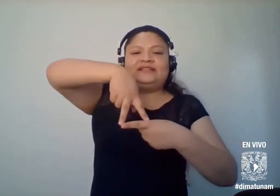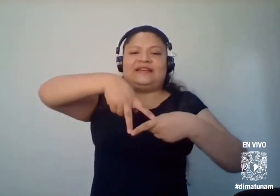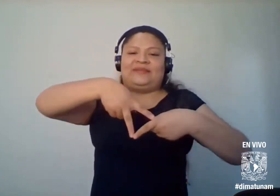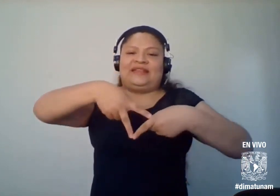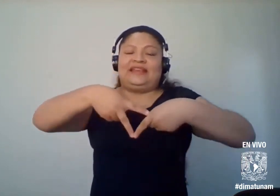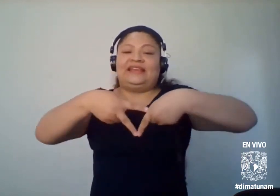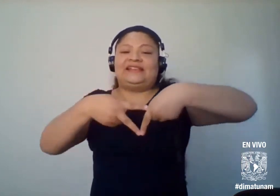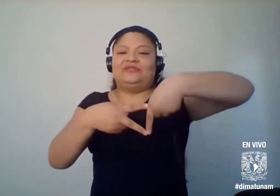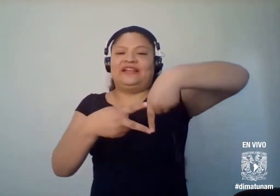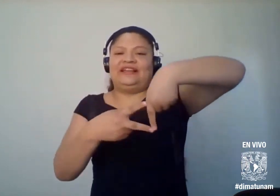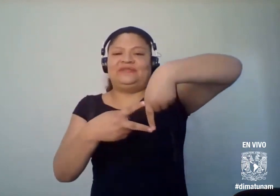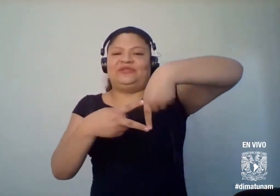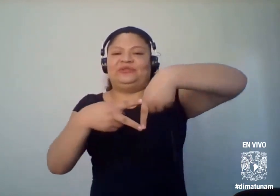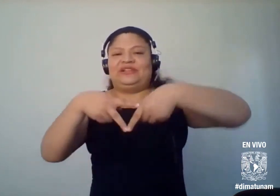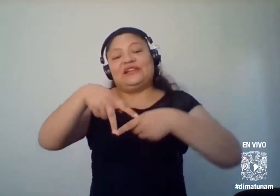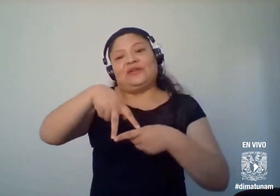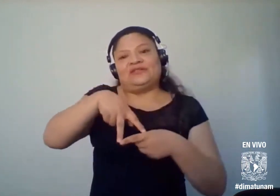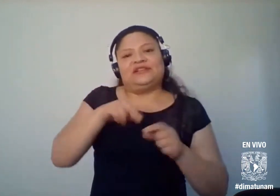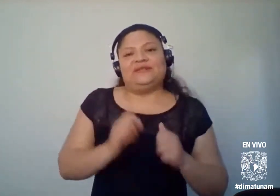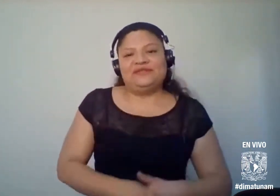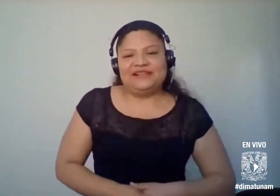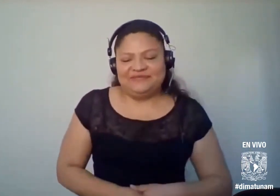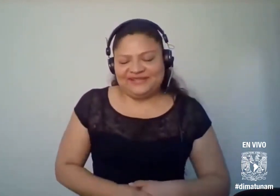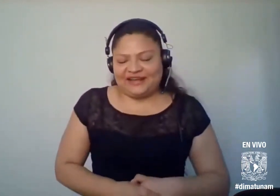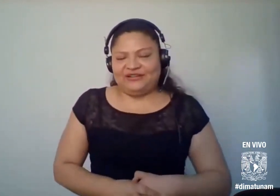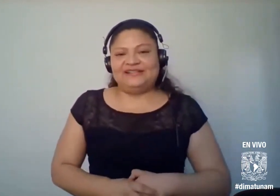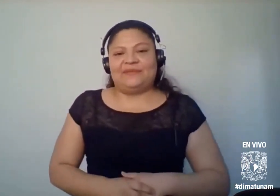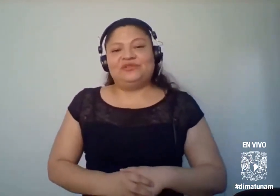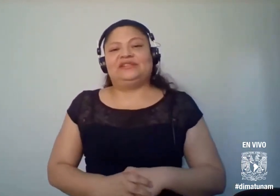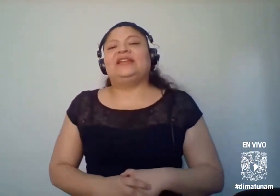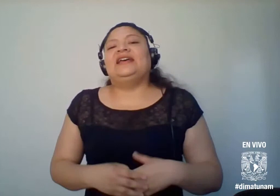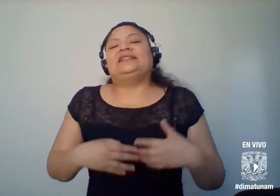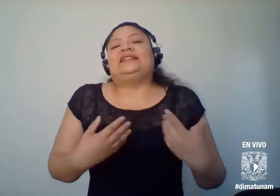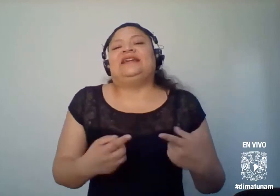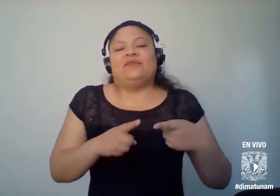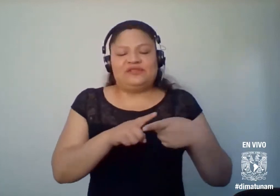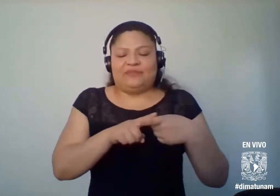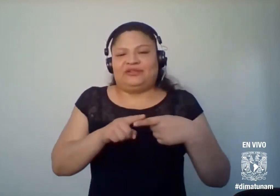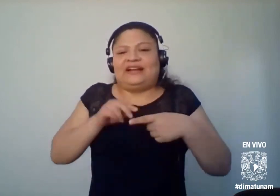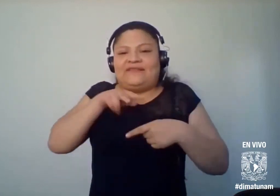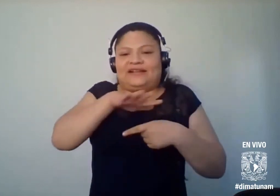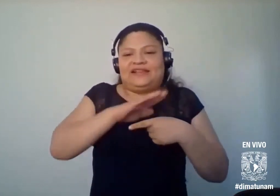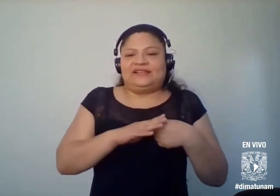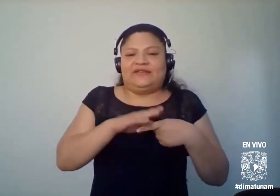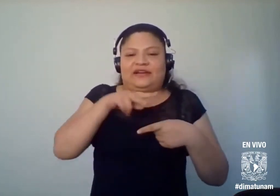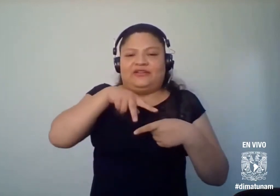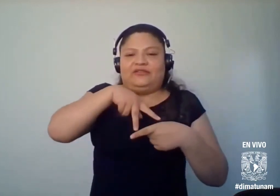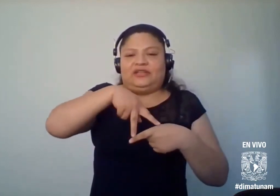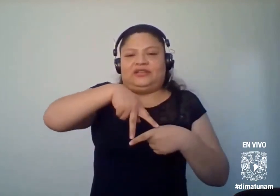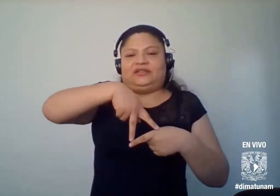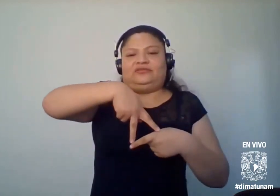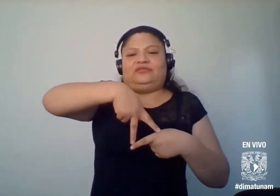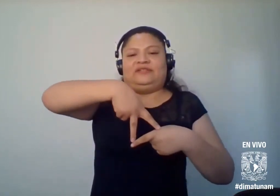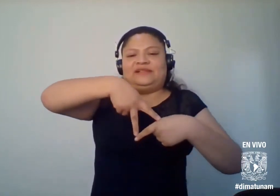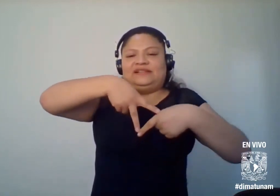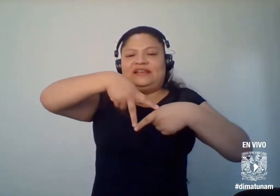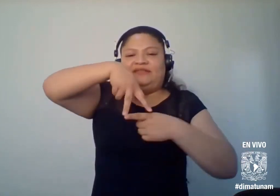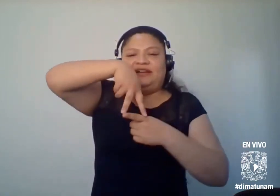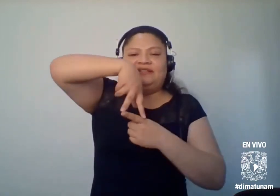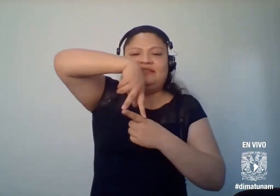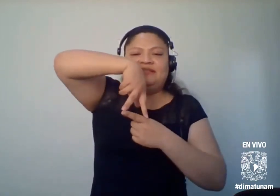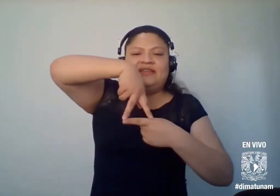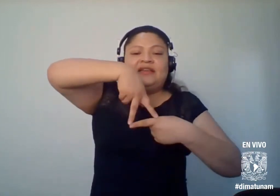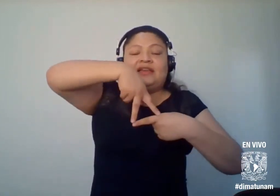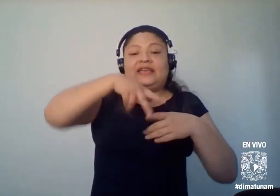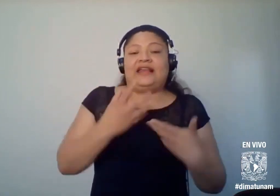Como ven, también es alguna de las virtudes que cuando escribimos en el pizarrón tendemos a poner la base hacia abajo y todo lo demás hacia